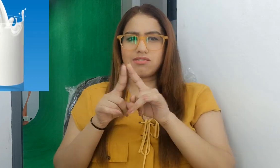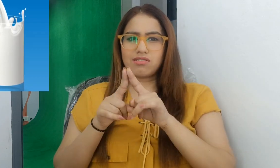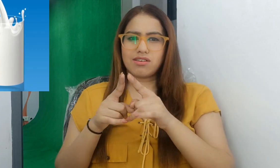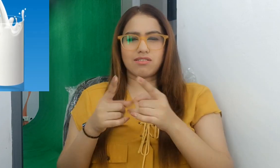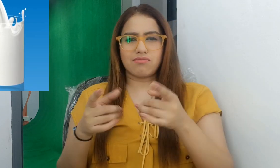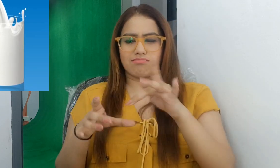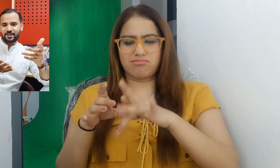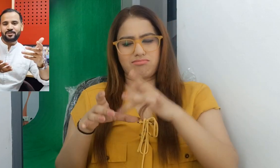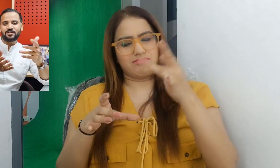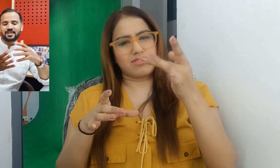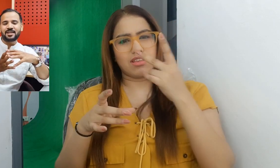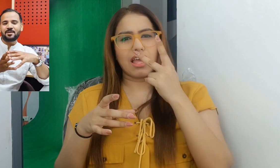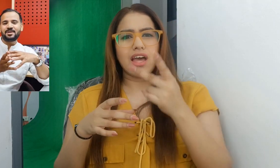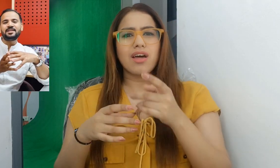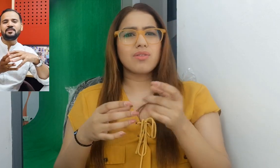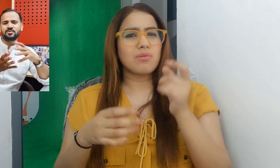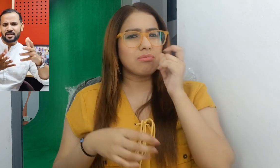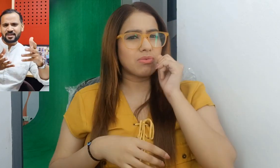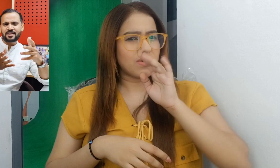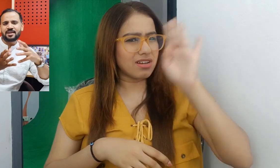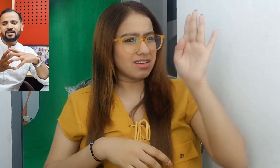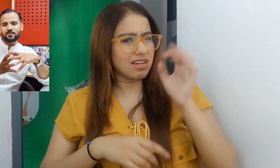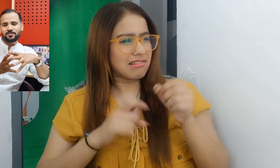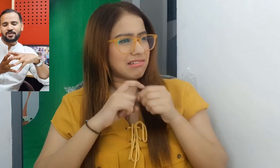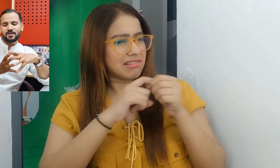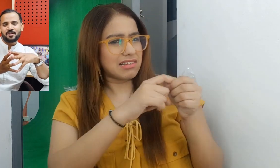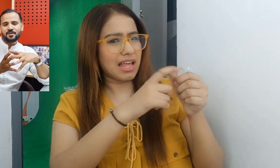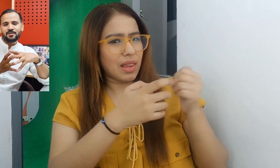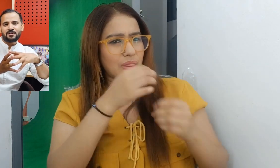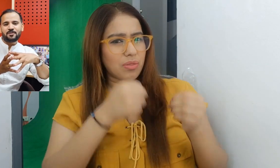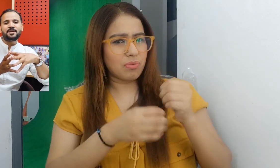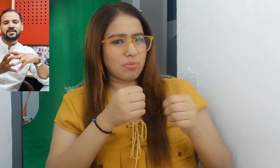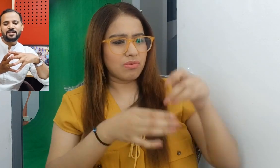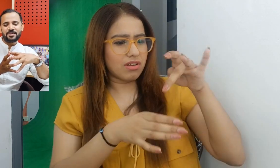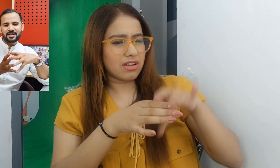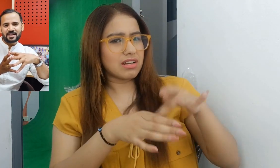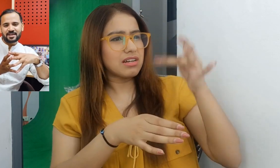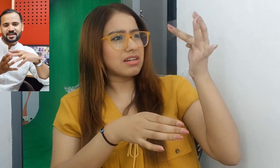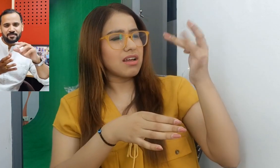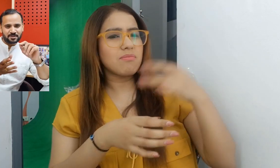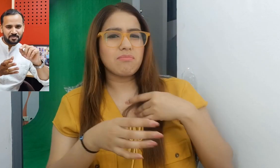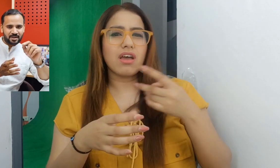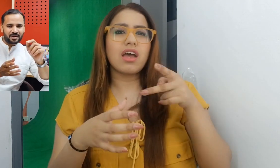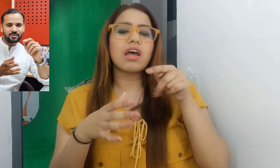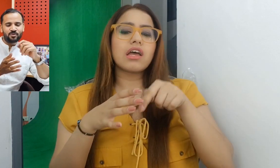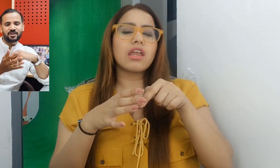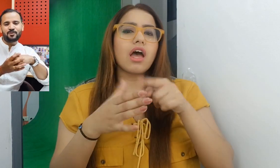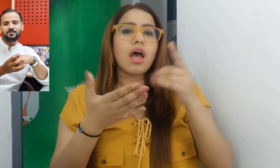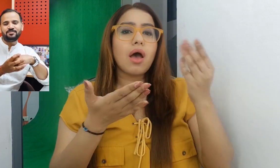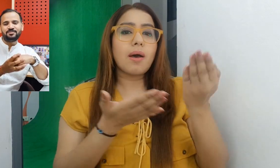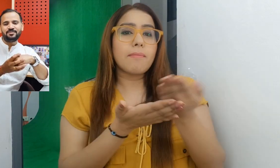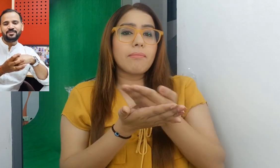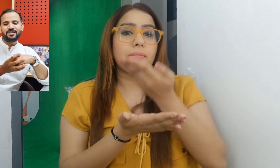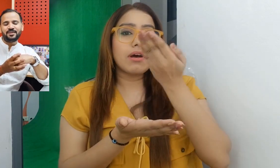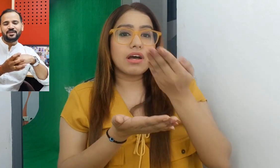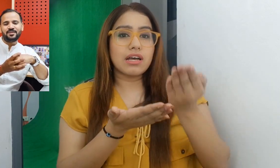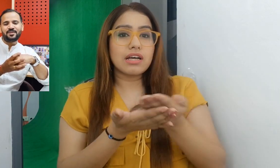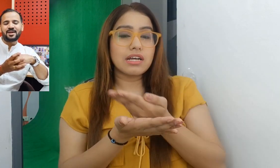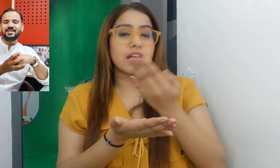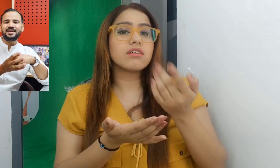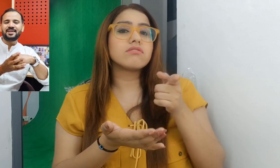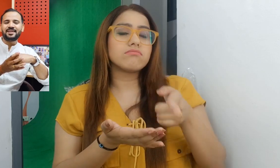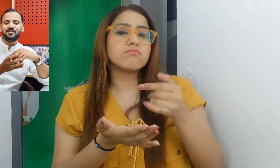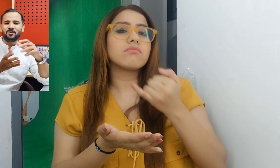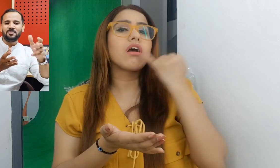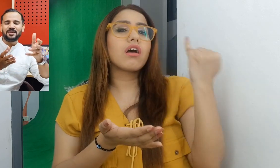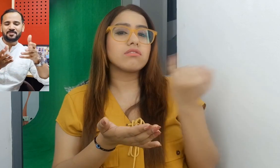किया। थोड़ी देर तो चलता रहा, फिर राजा ने पूछा कि कर क्या रहे हो। तो पंडित जी के बेटे ने कहा कि साहब मैं इसमें मक्खन ढूंढ रहा हूं। तो